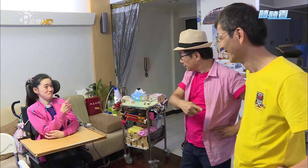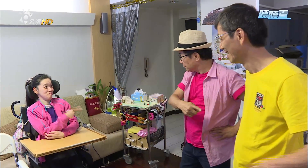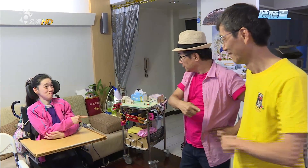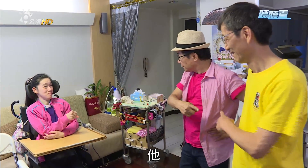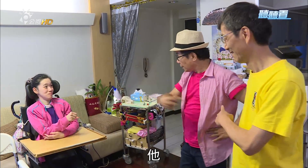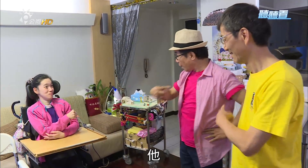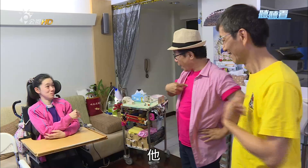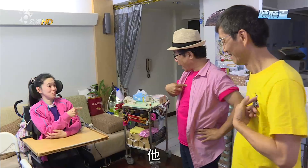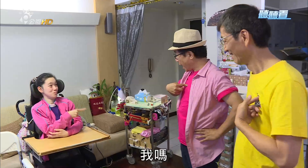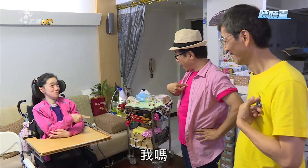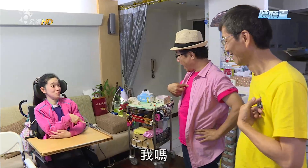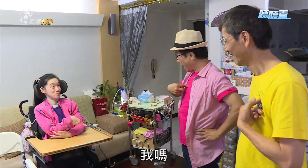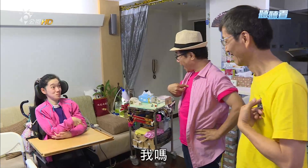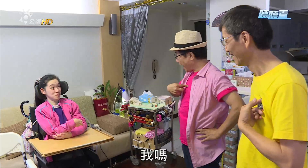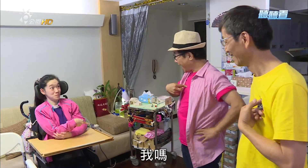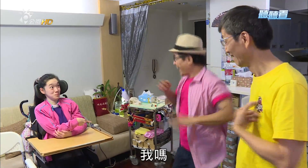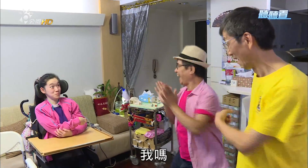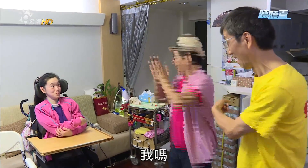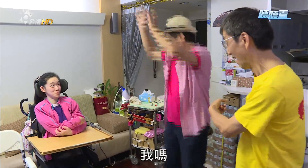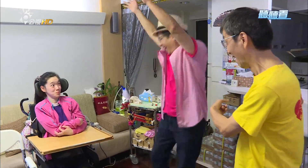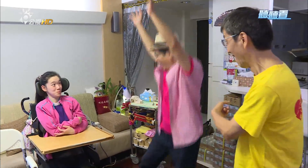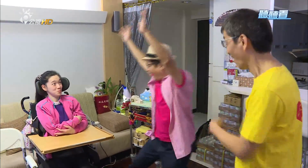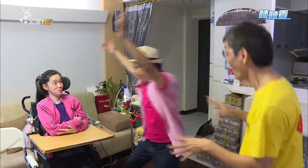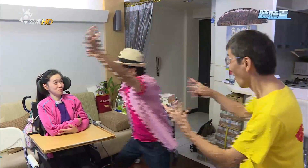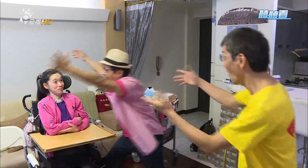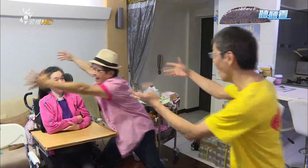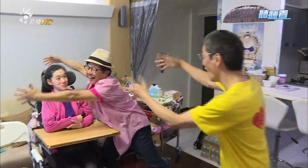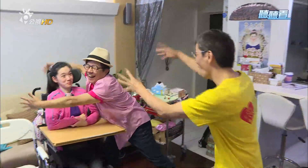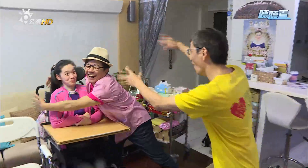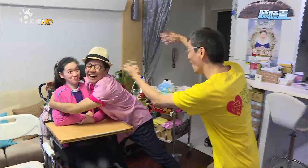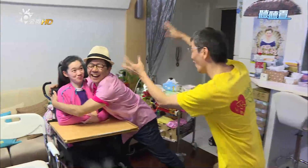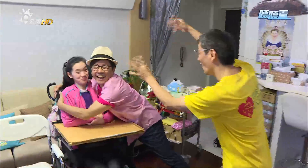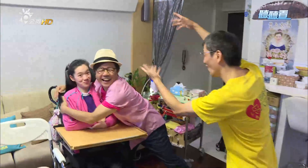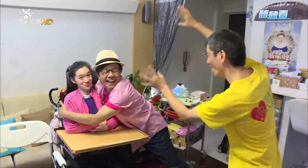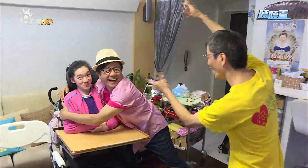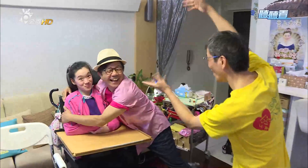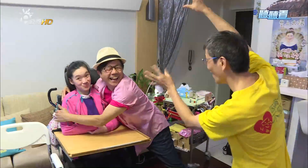啊，他我吗？哎耶！